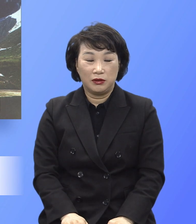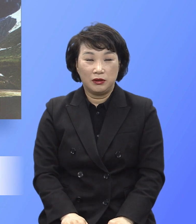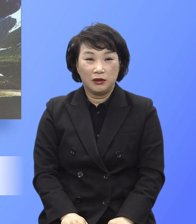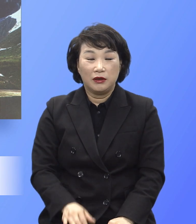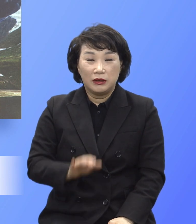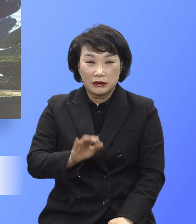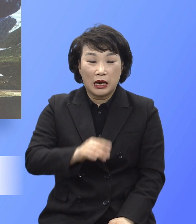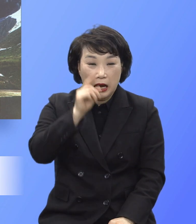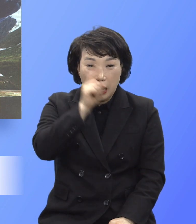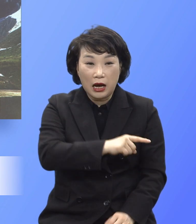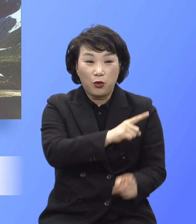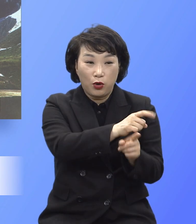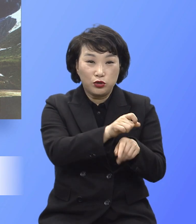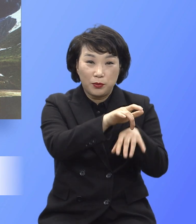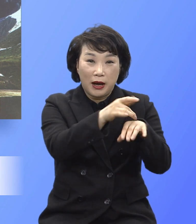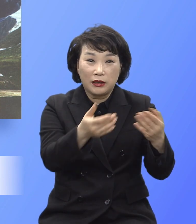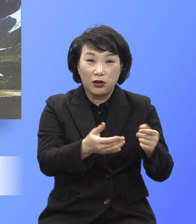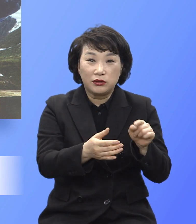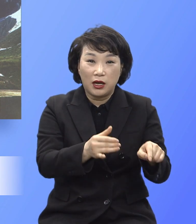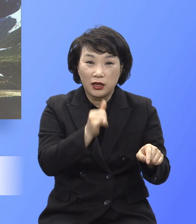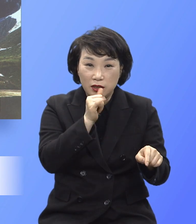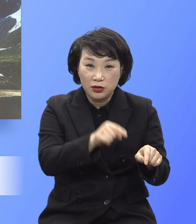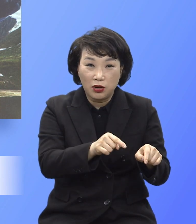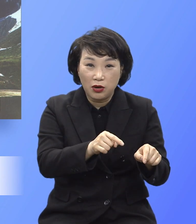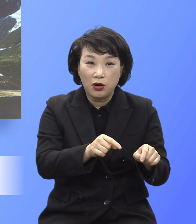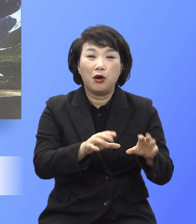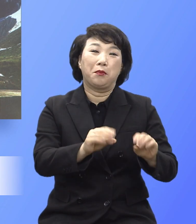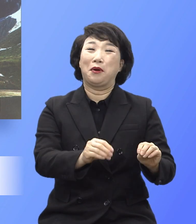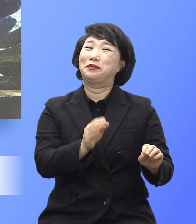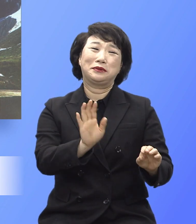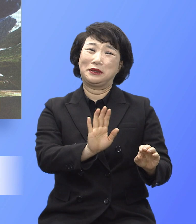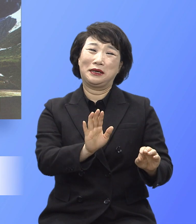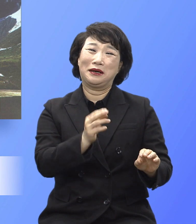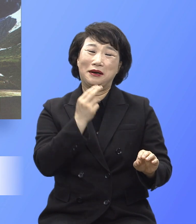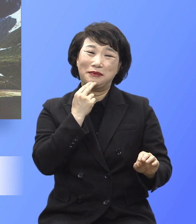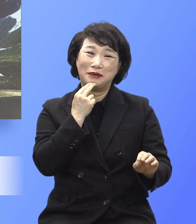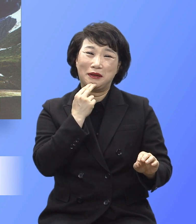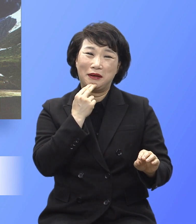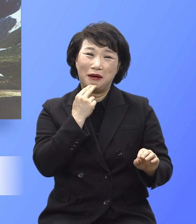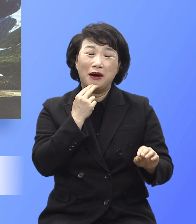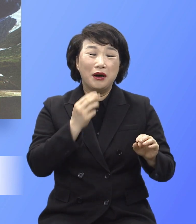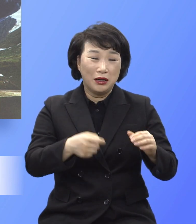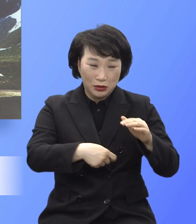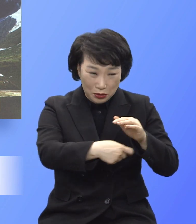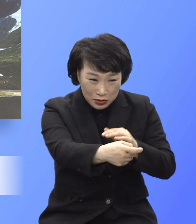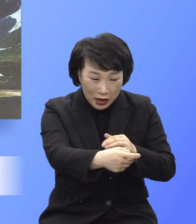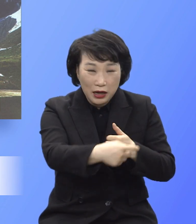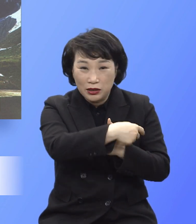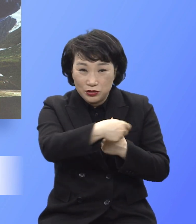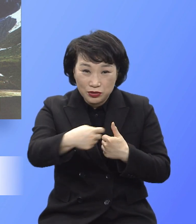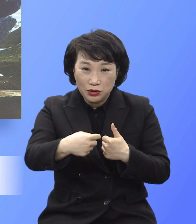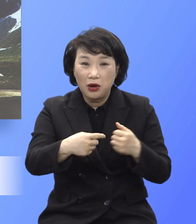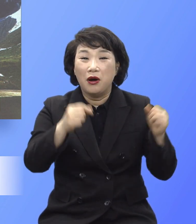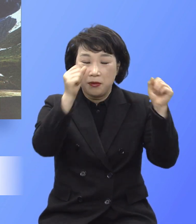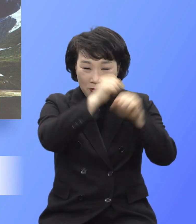이 악한 원수 마귀 역사는 쉬지도 않고 도둑질하고